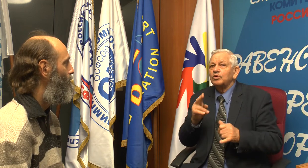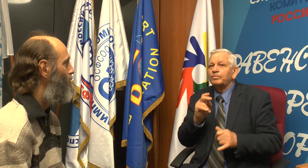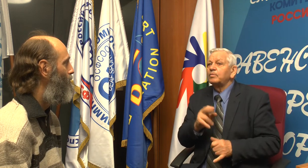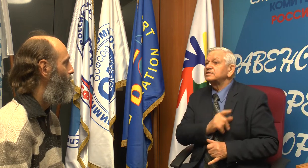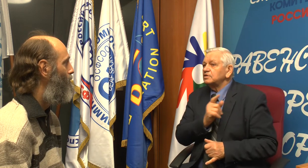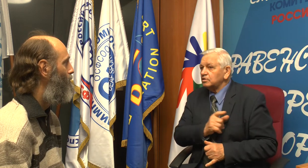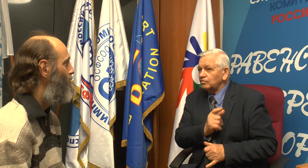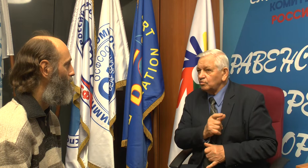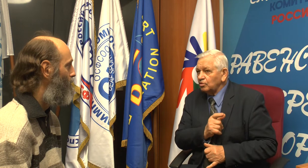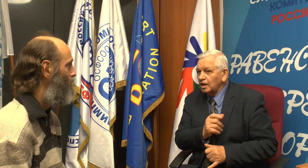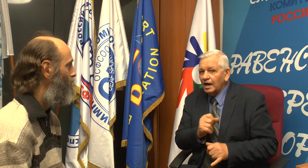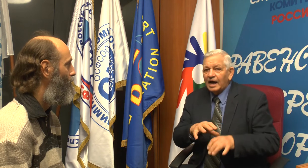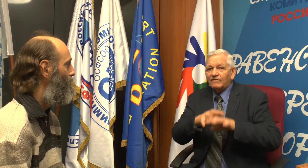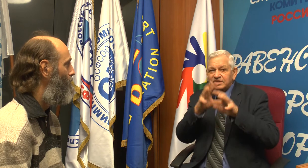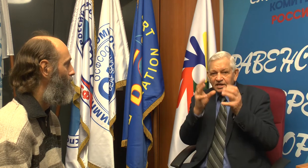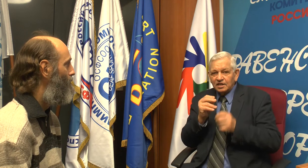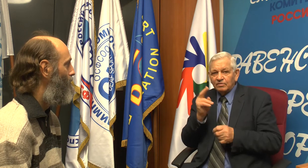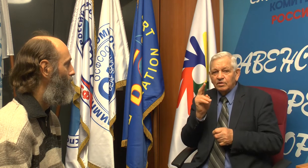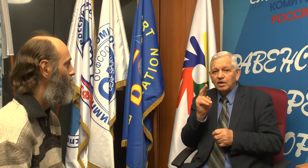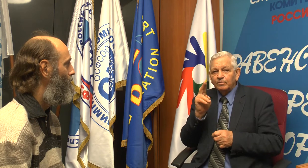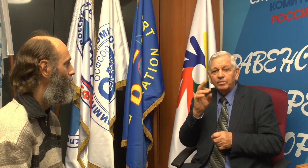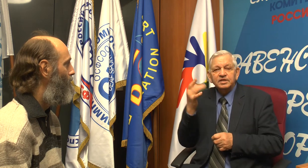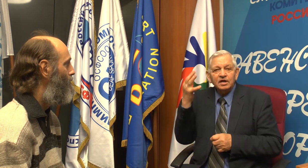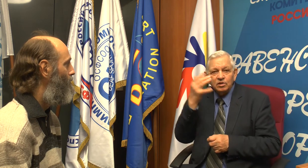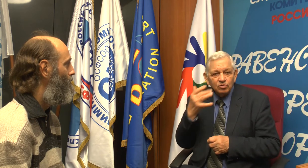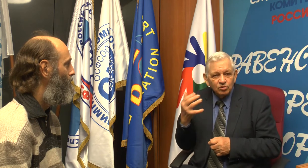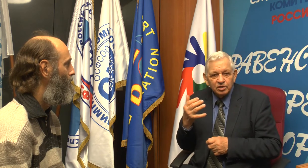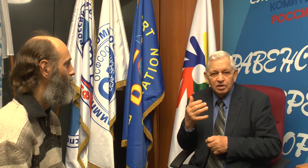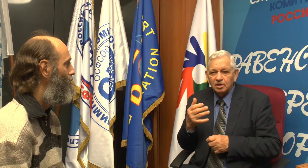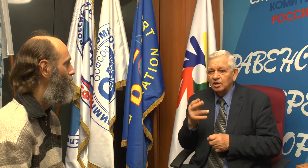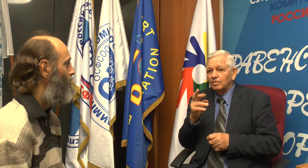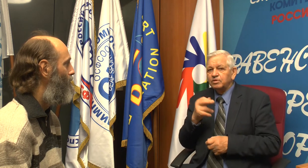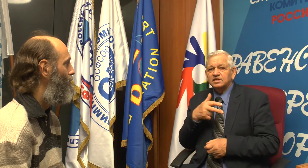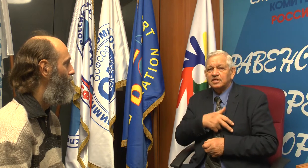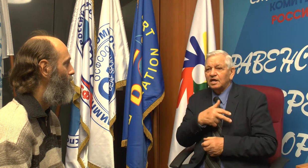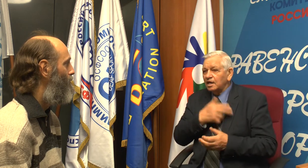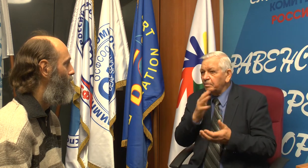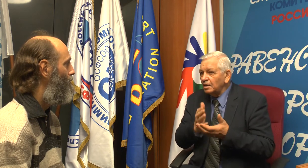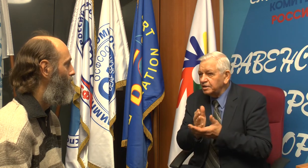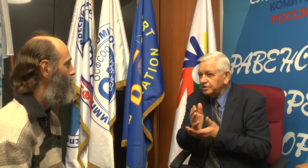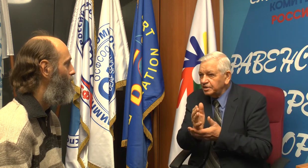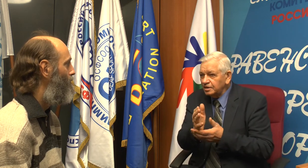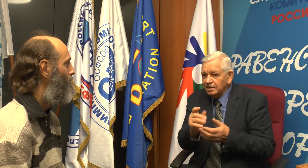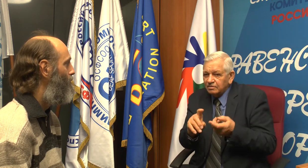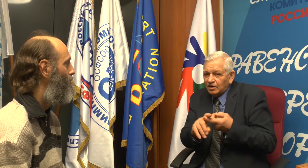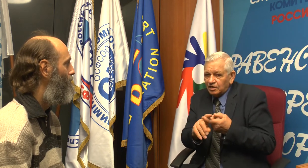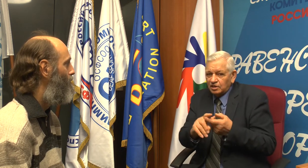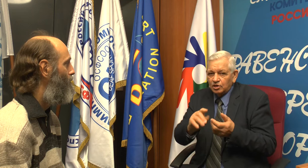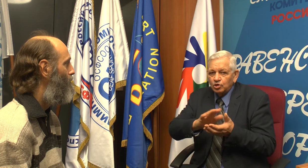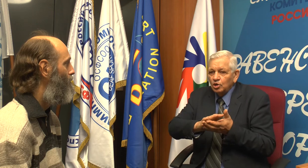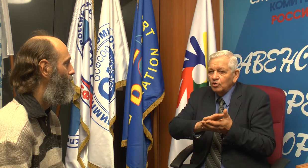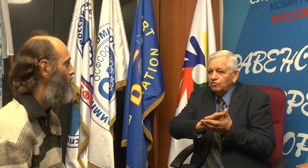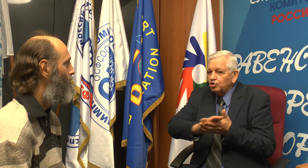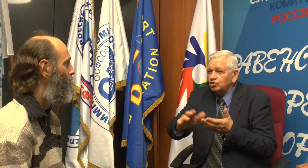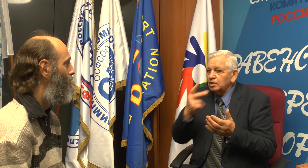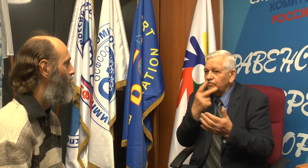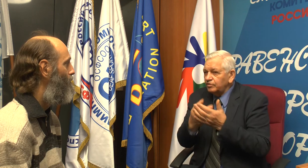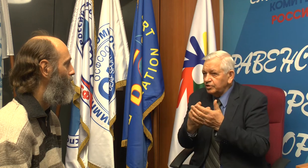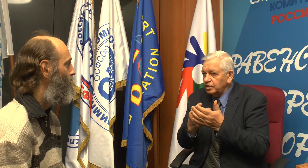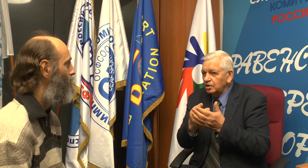по мастерству. А в целом по психологии, по социальной политике, связанные в чистом виде